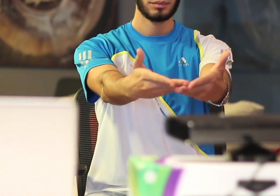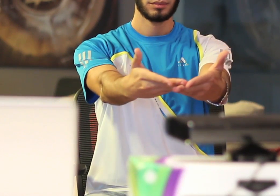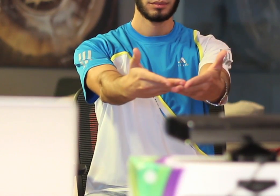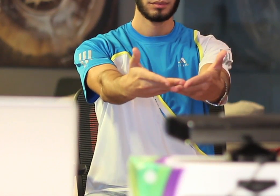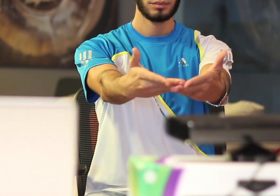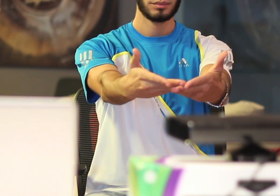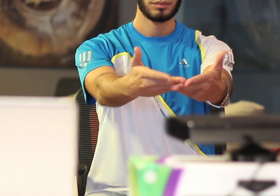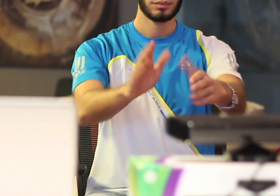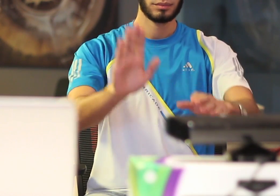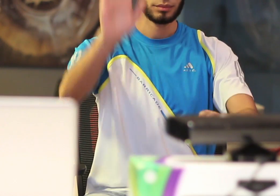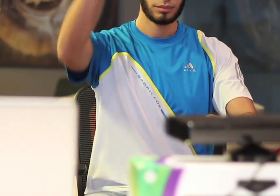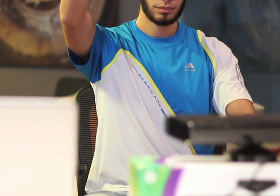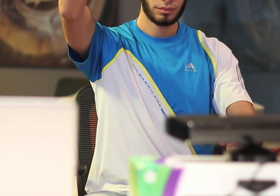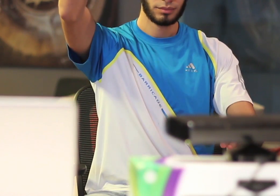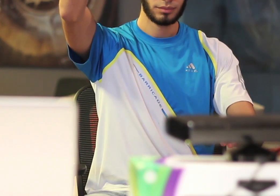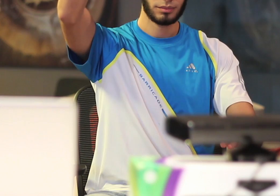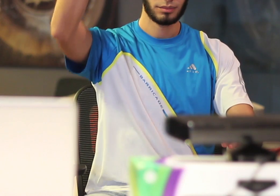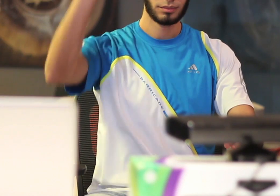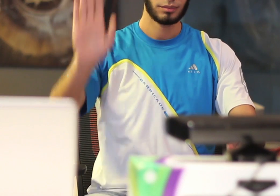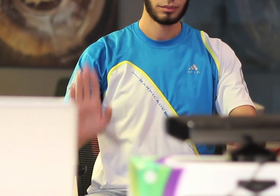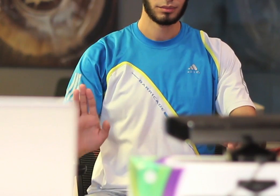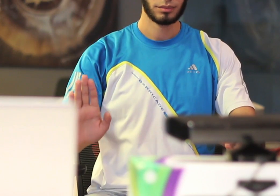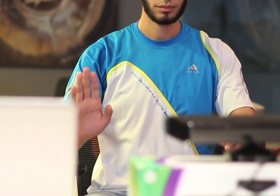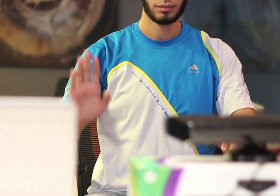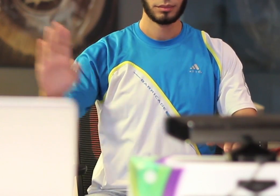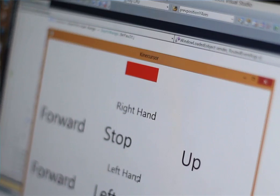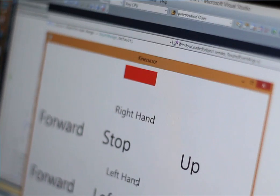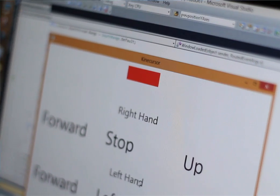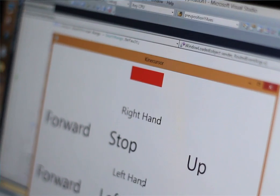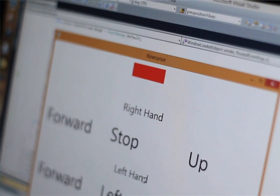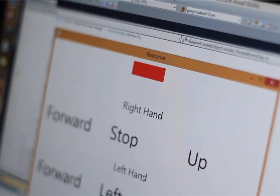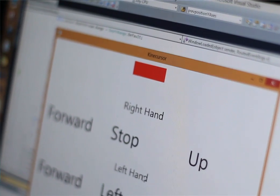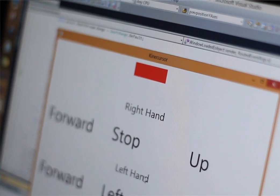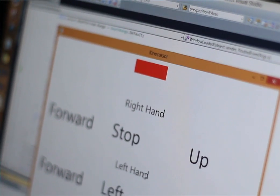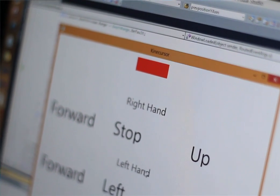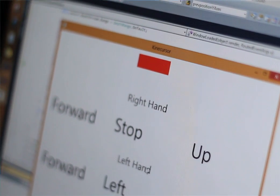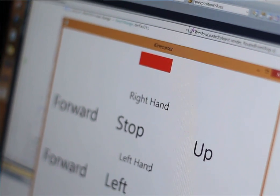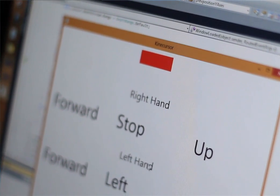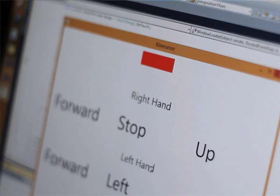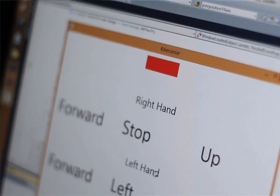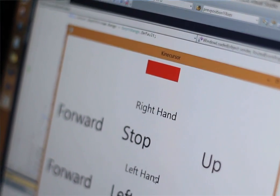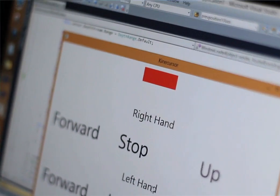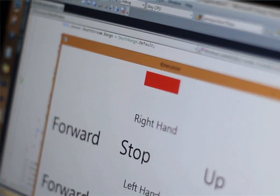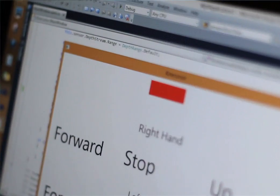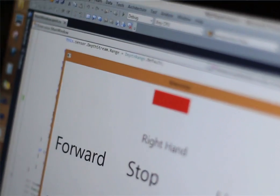انه هو يدتكت الجسم الإنسان فهو بقى احنا بنجديه الاشارة الحامرة بنقوله ان لسه الجسم ما تحددش بصورة مزبوطة